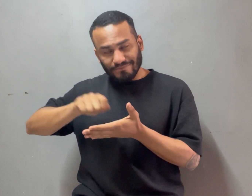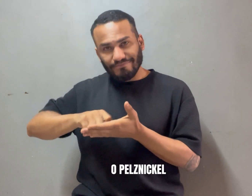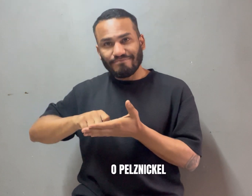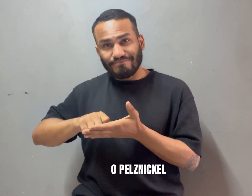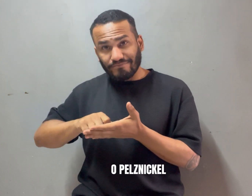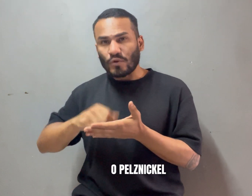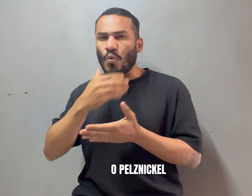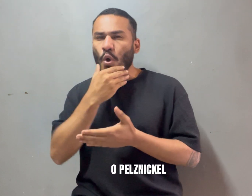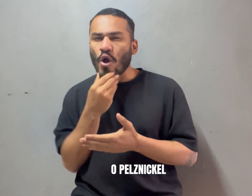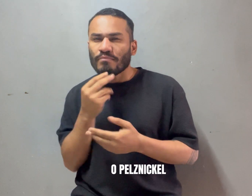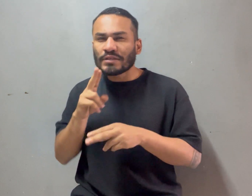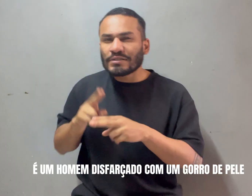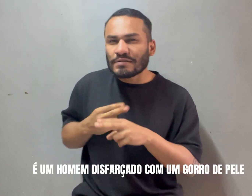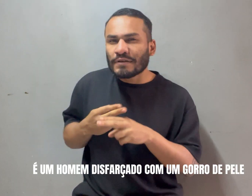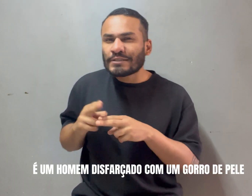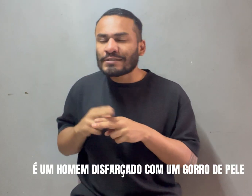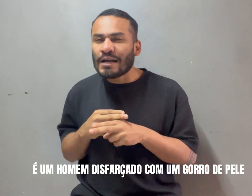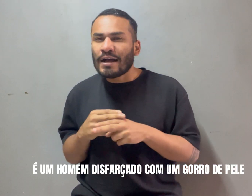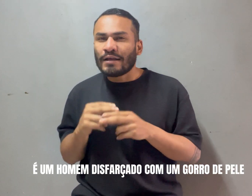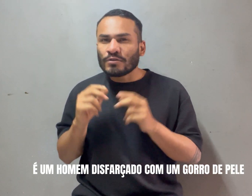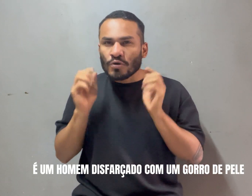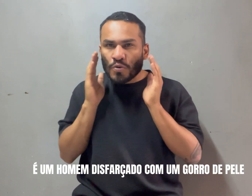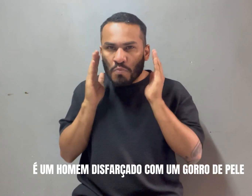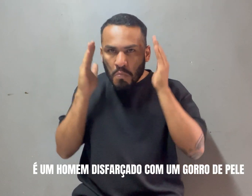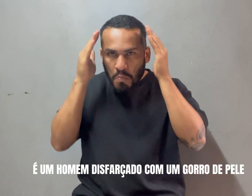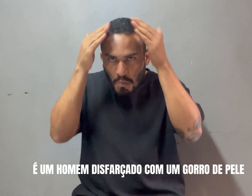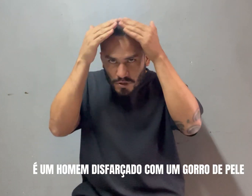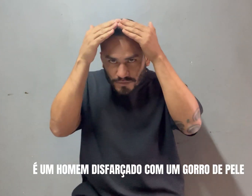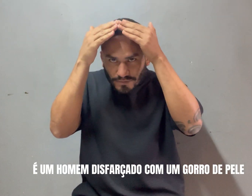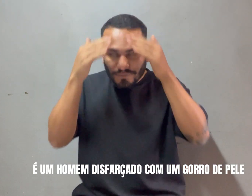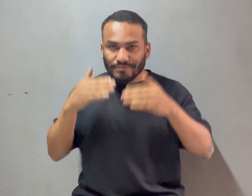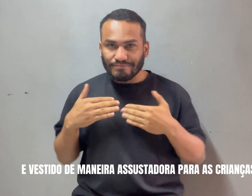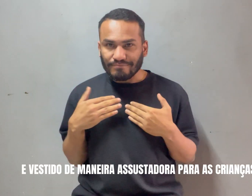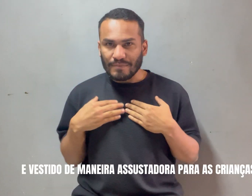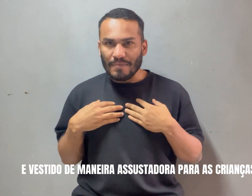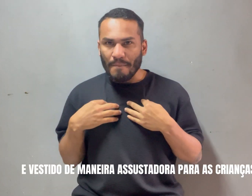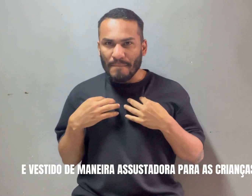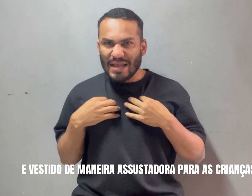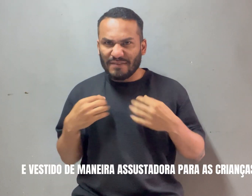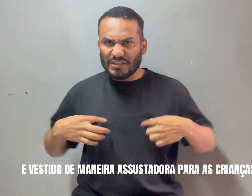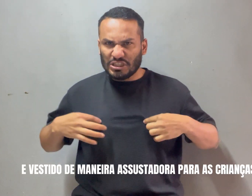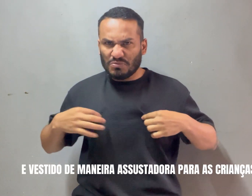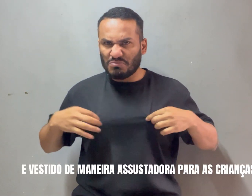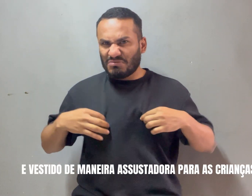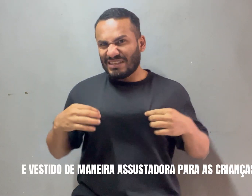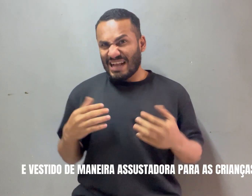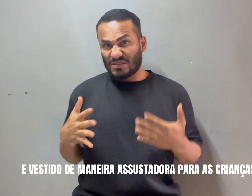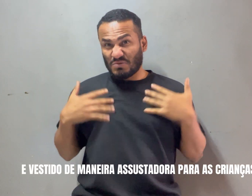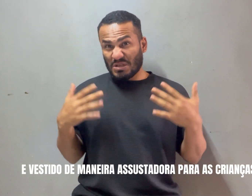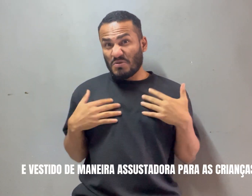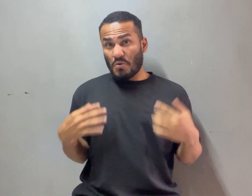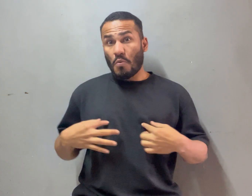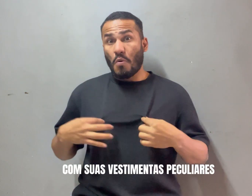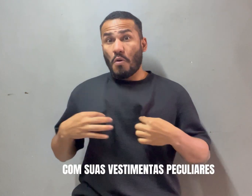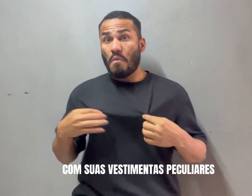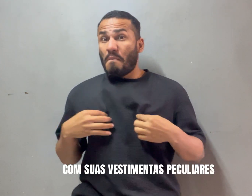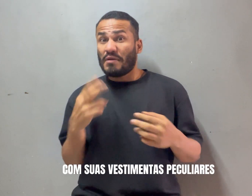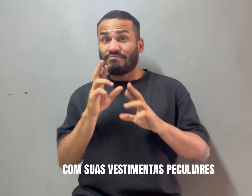o Belsnickel é um homem disfarçado com um gorro de pele e vestido de maneira assustadora para as crianças com suas